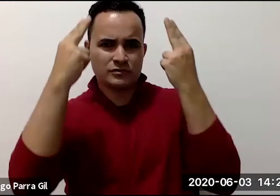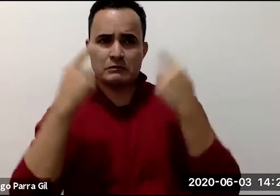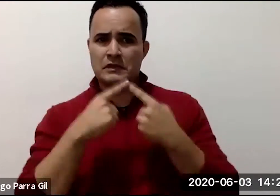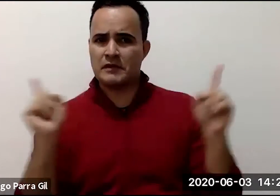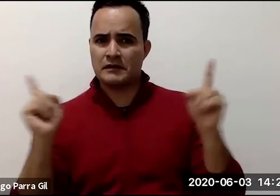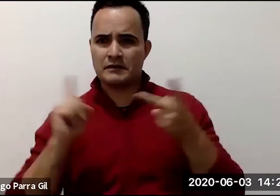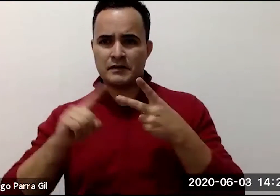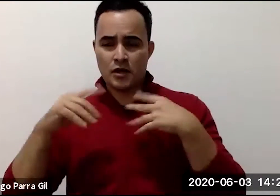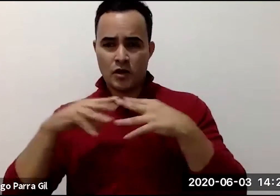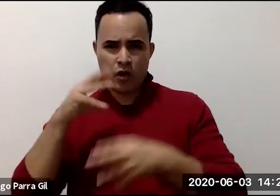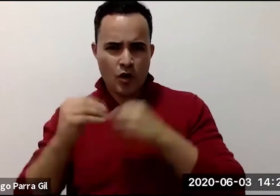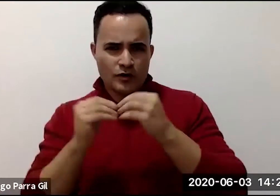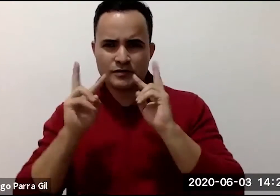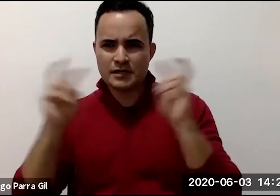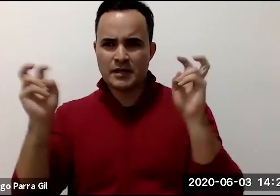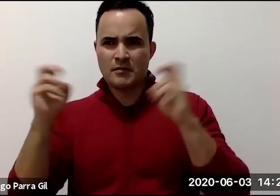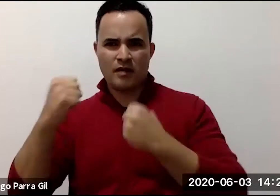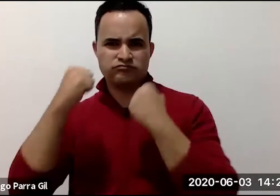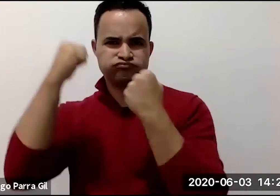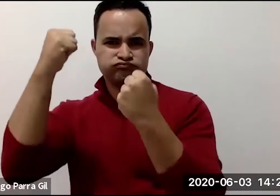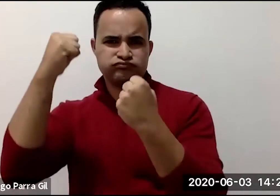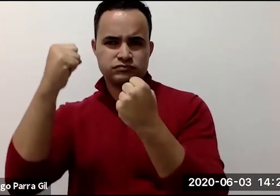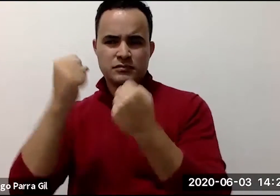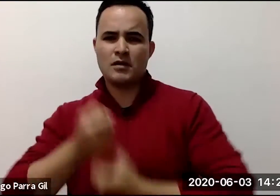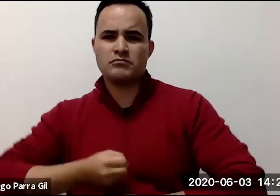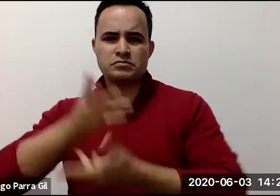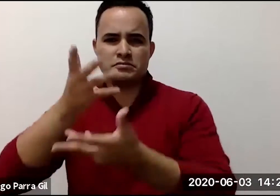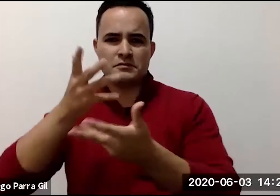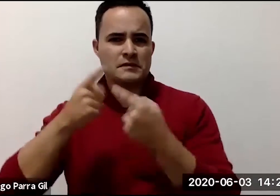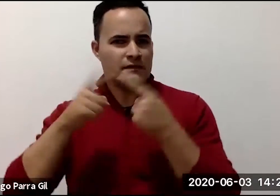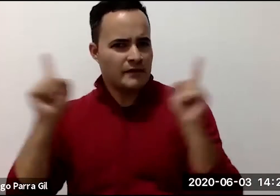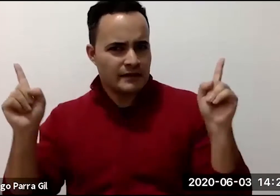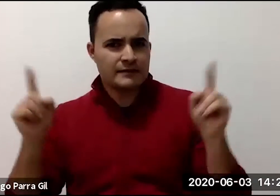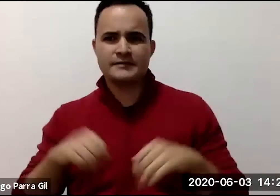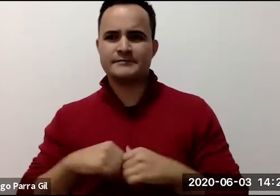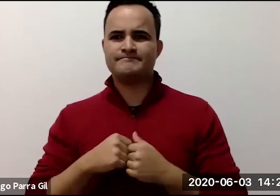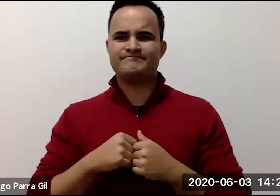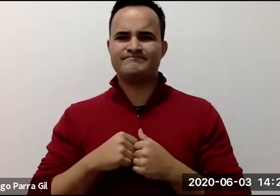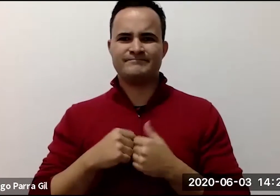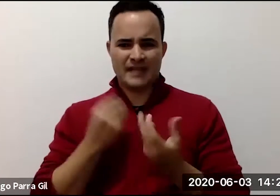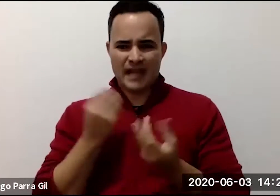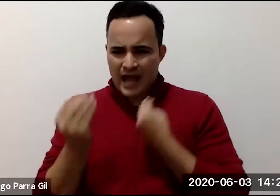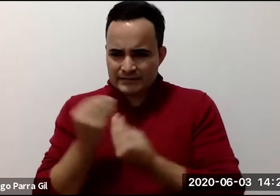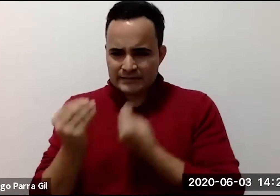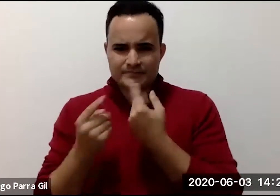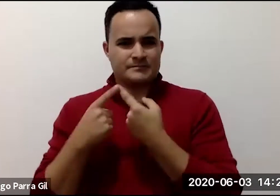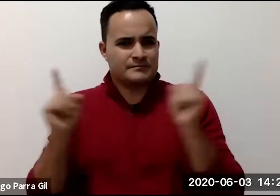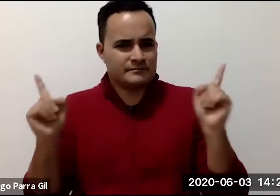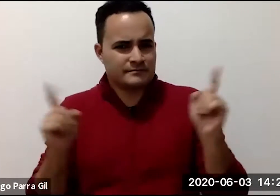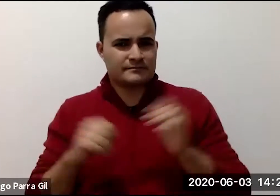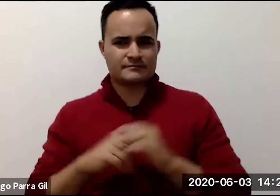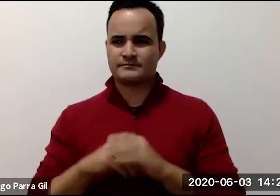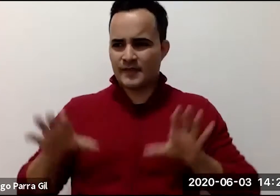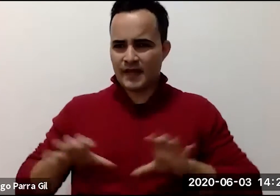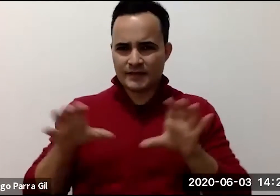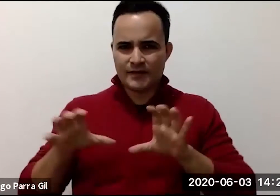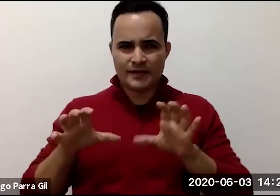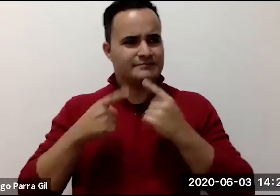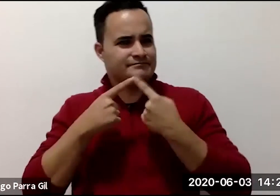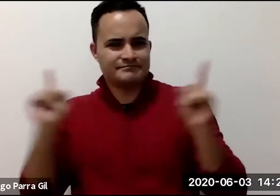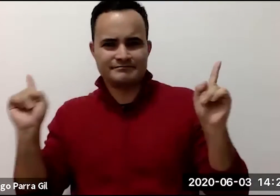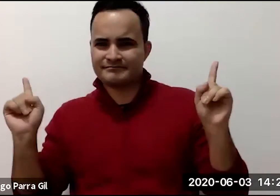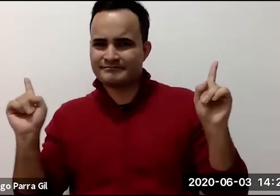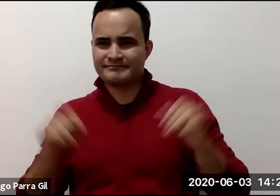comunicación, códigos distintos desde pues las formas de hacer las distintas actividades, ¿no? No desde una sola